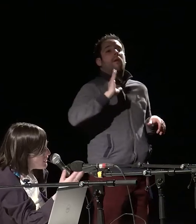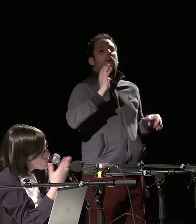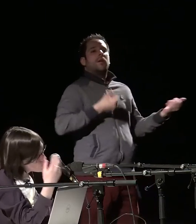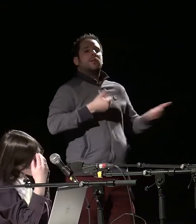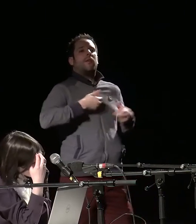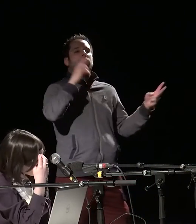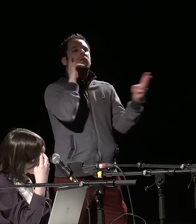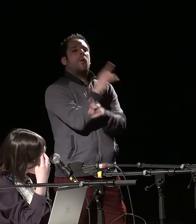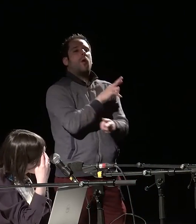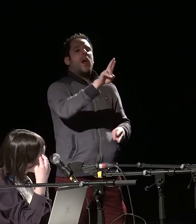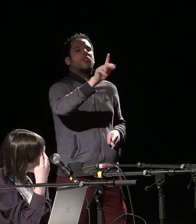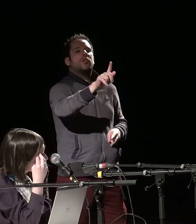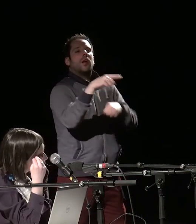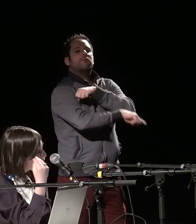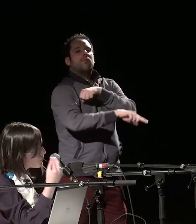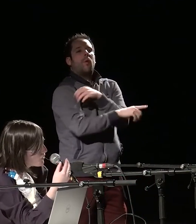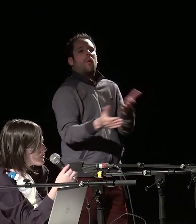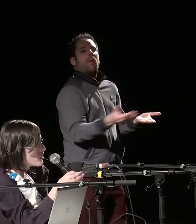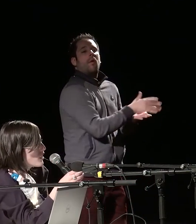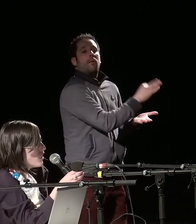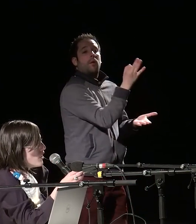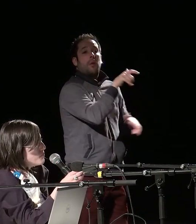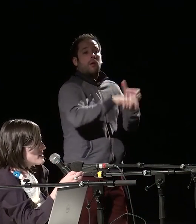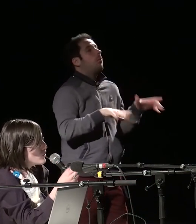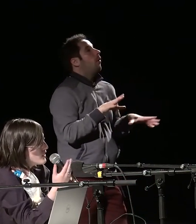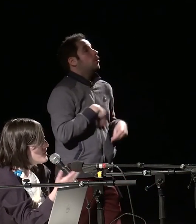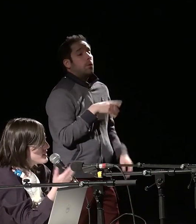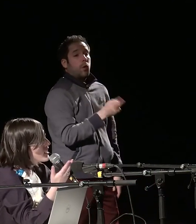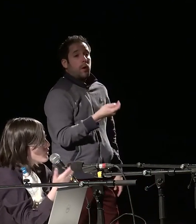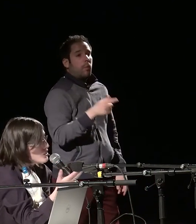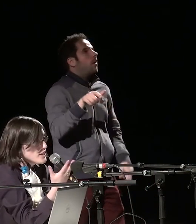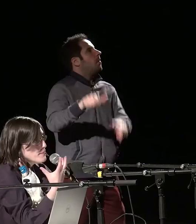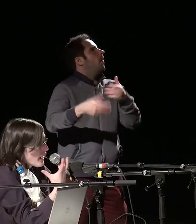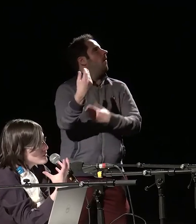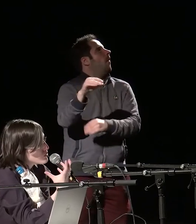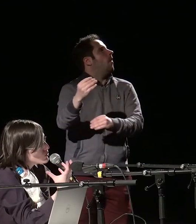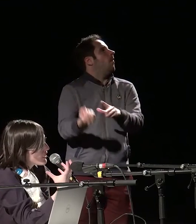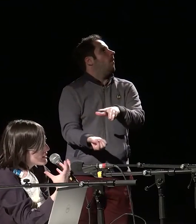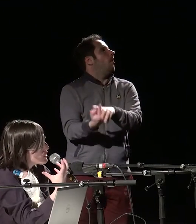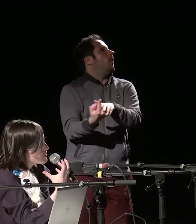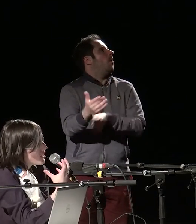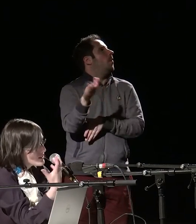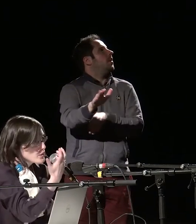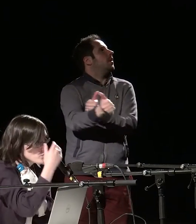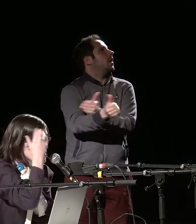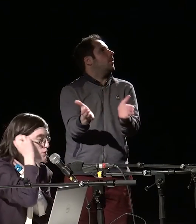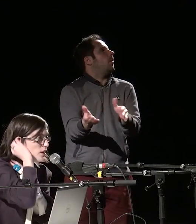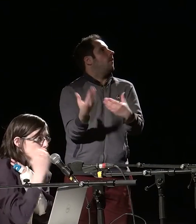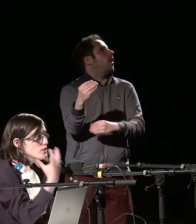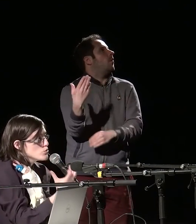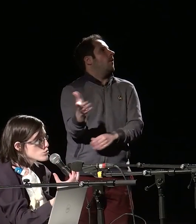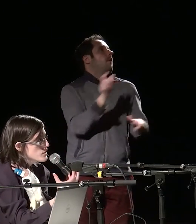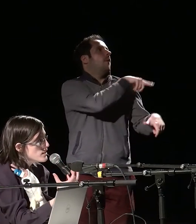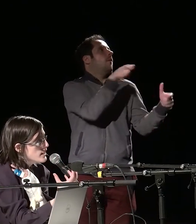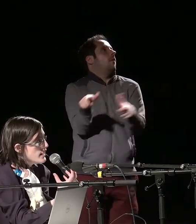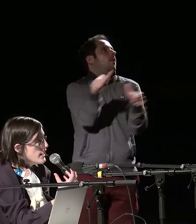généraux, le tout début des services généraux en France, parce qu'il y avait ces délinquants qui venaient d'apparaître la catégorie sociale du délinquant